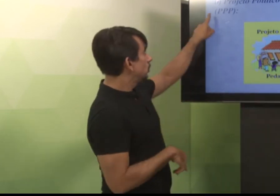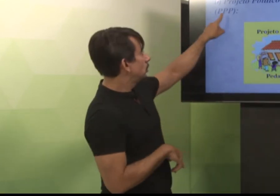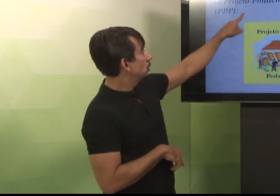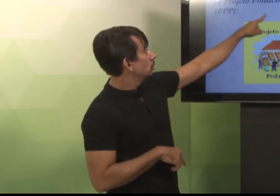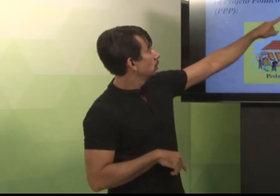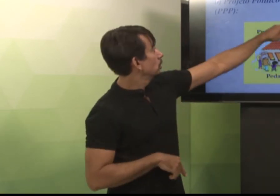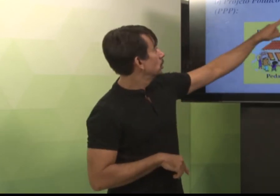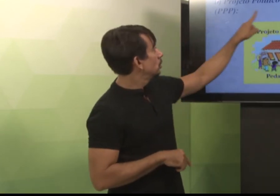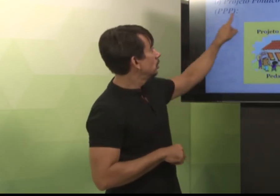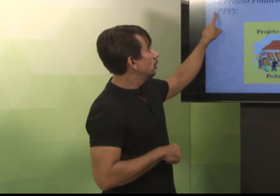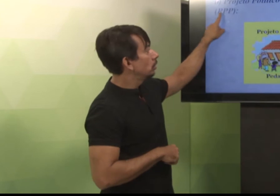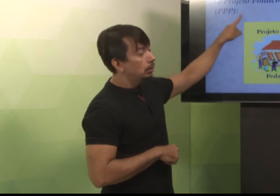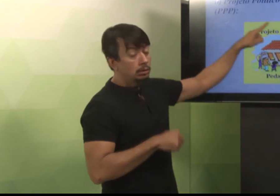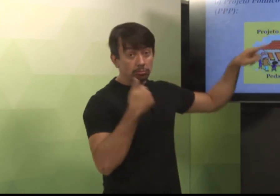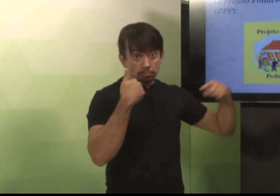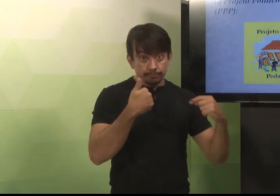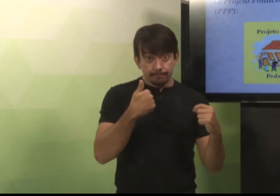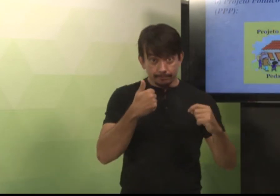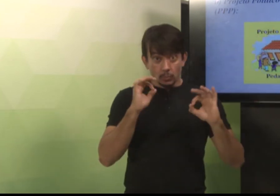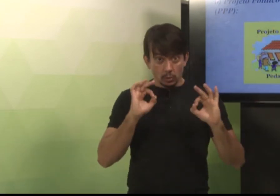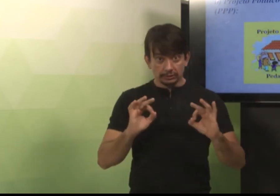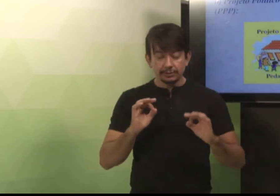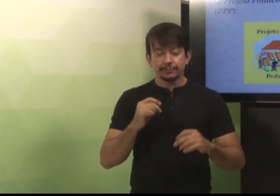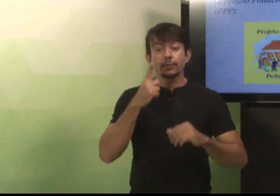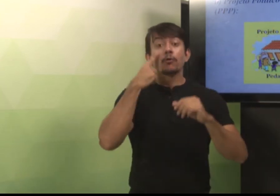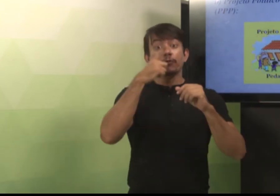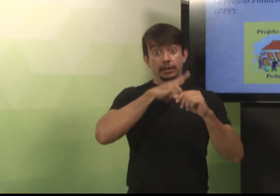projeto político pedagógico, ok?